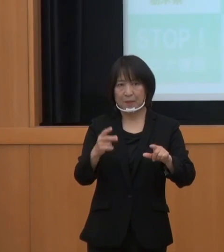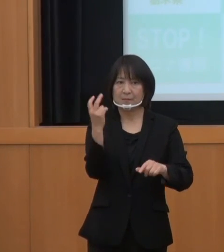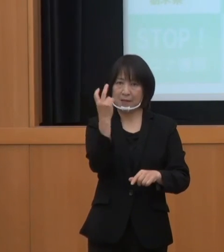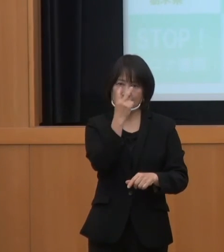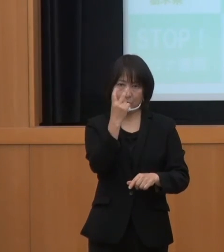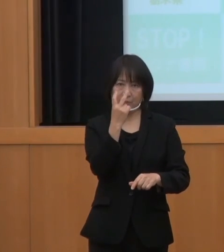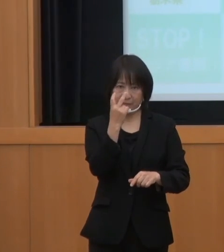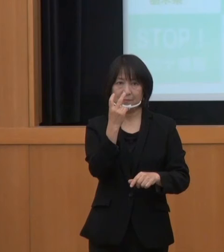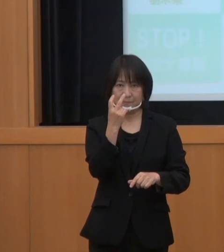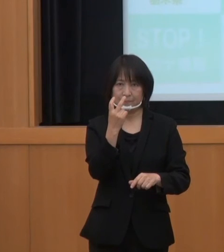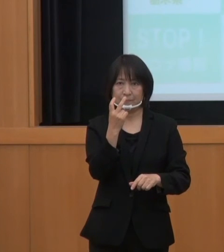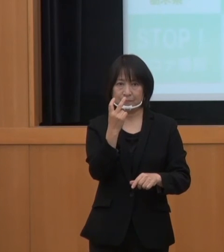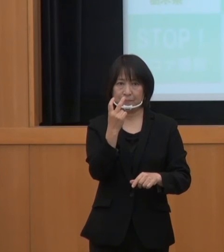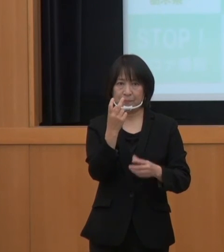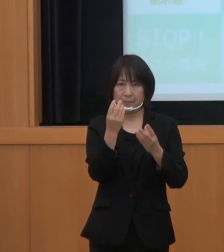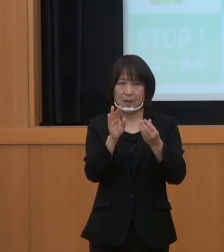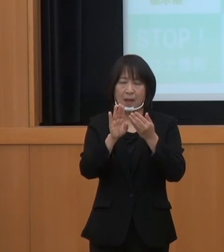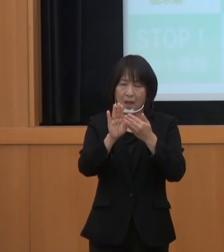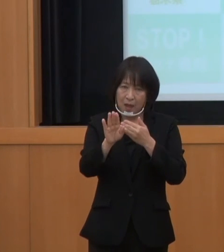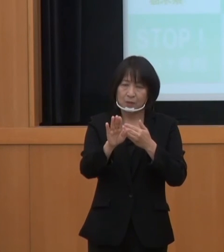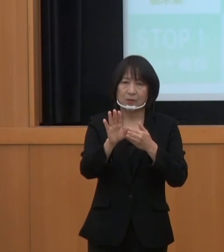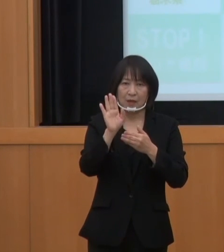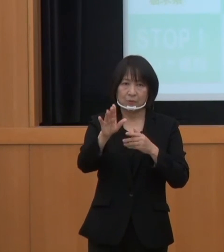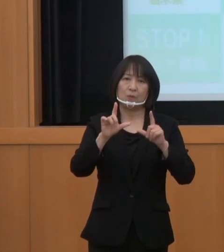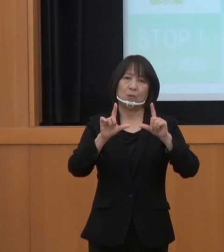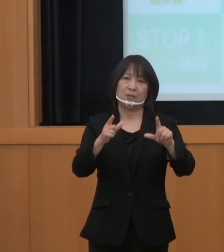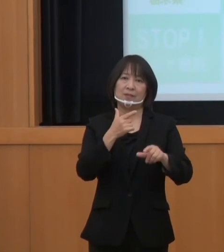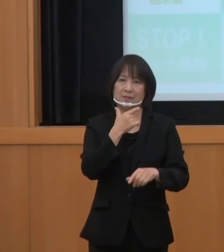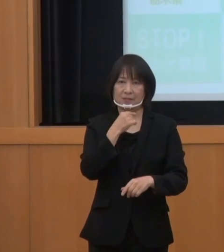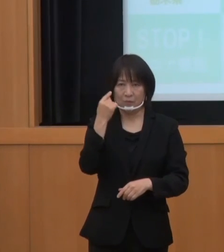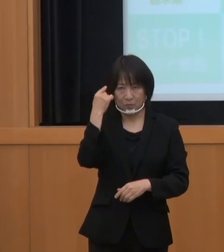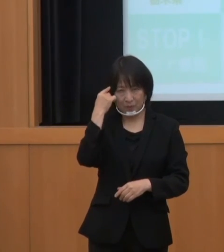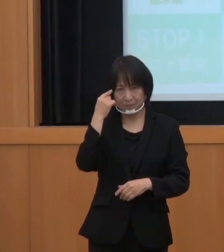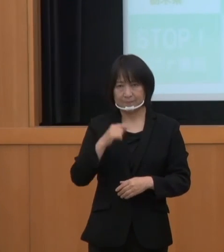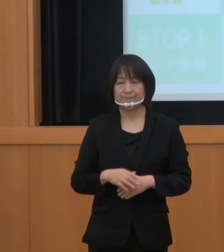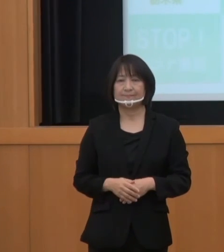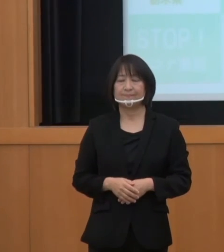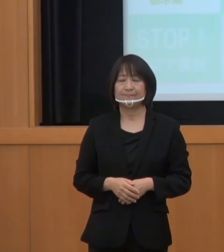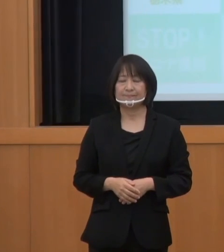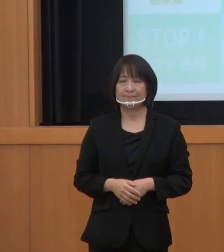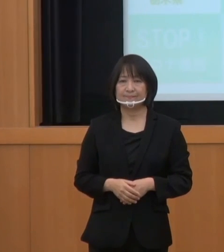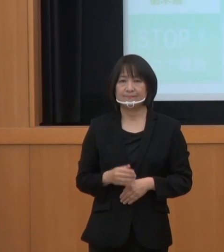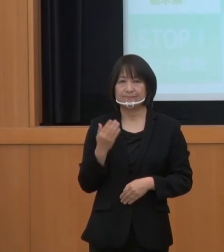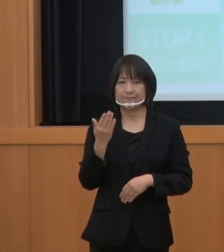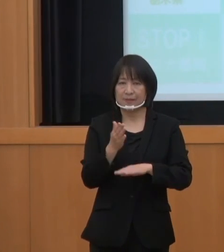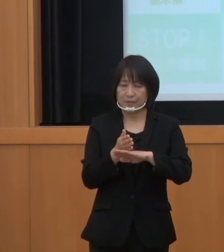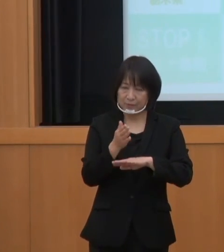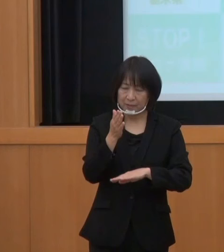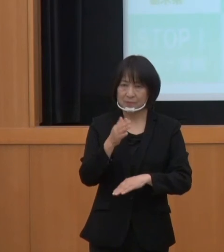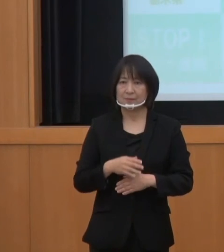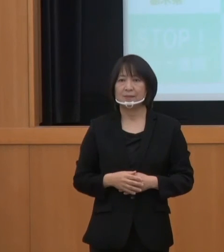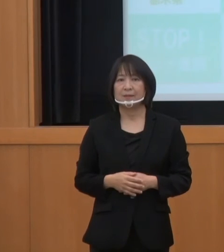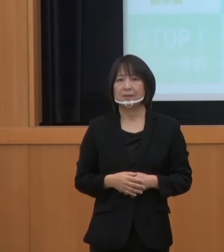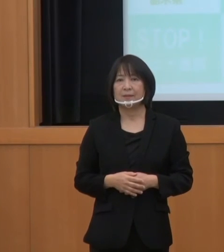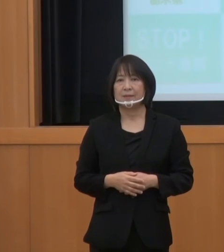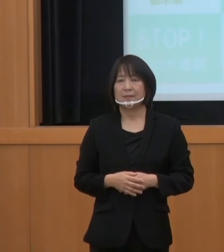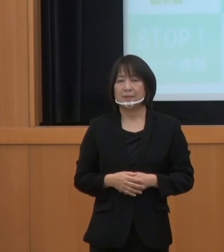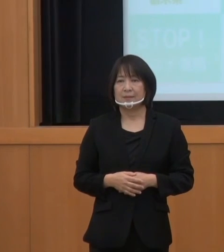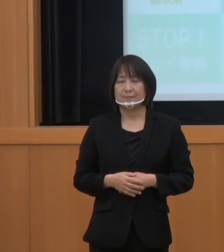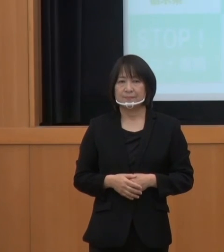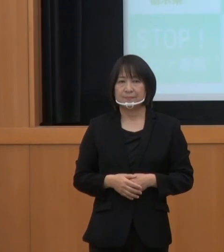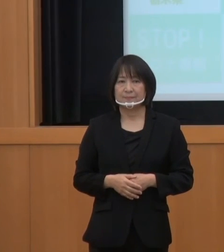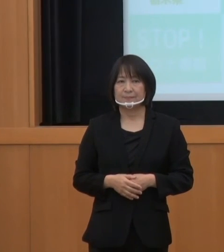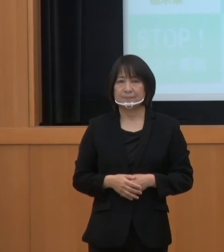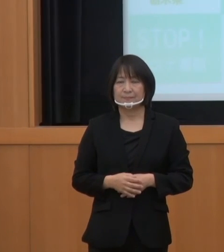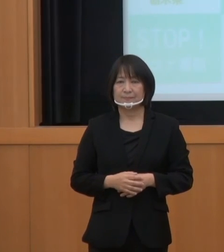で、お答えできるようであればしたいと思います。 ありがとうございます。 はい、小野田さん。